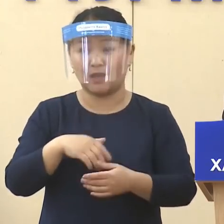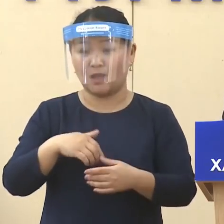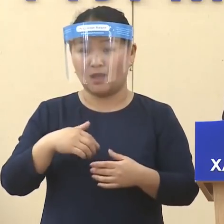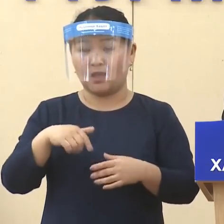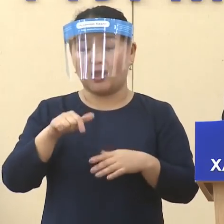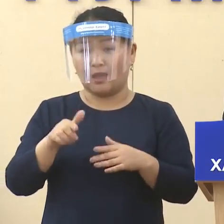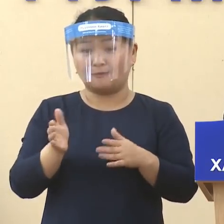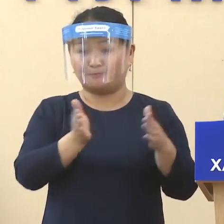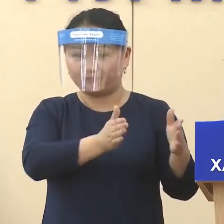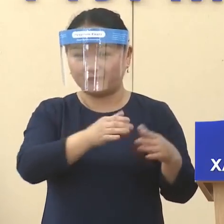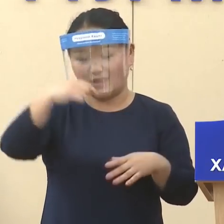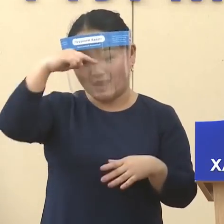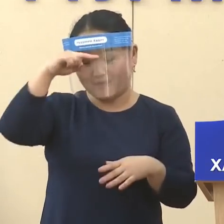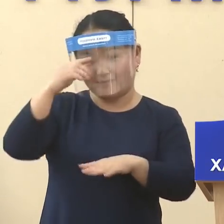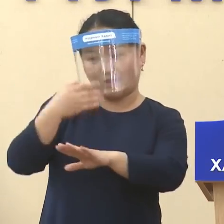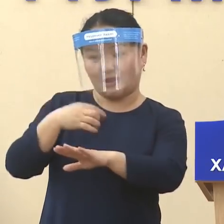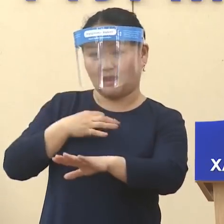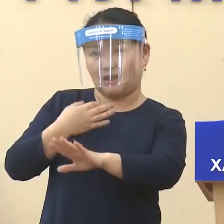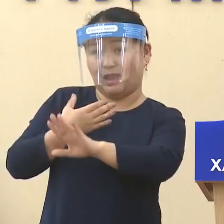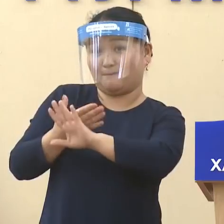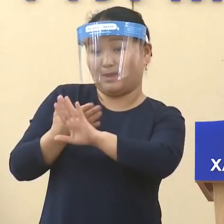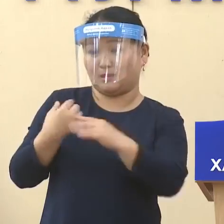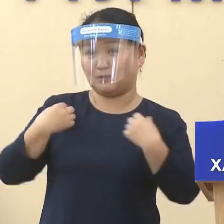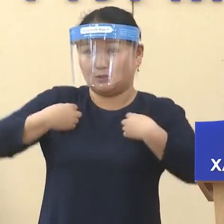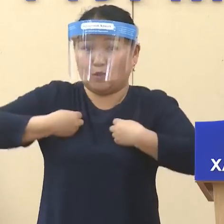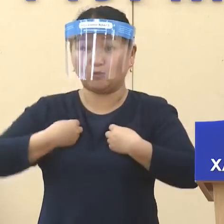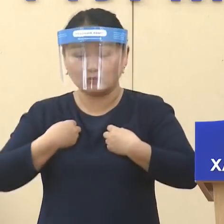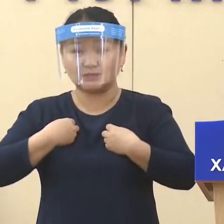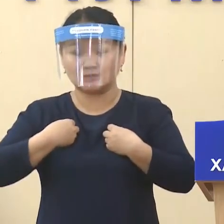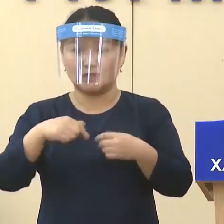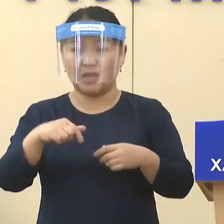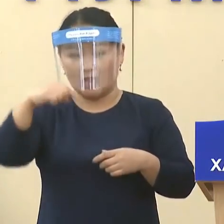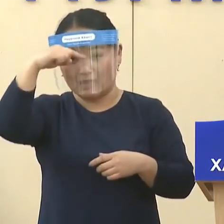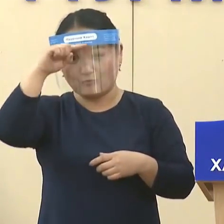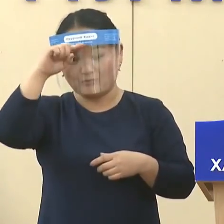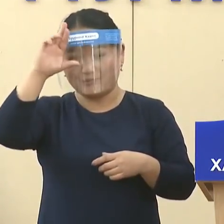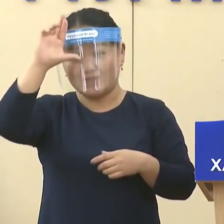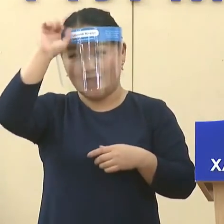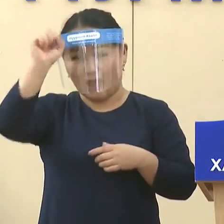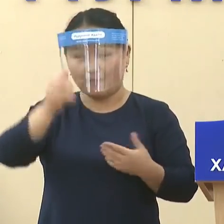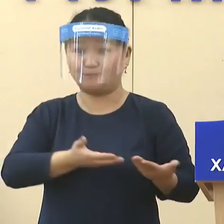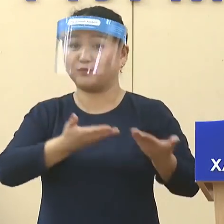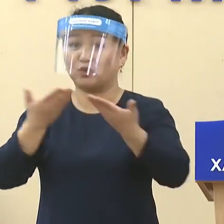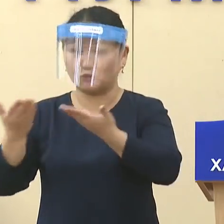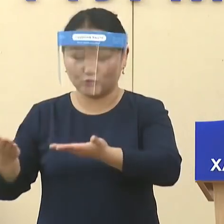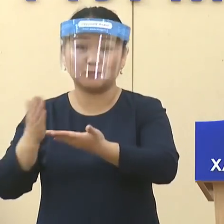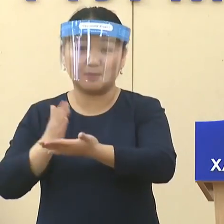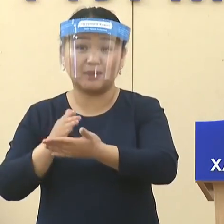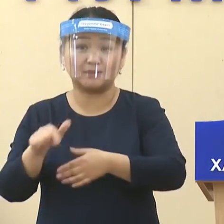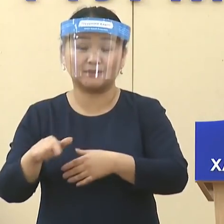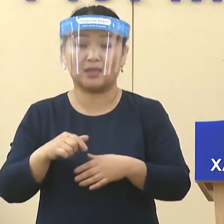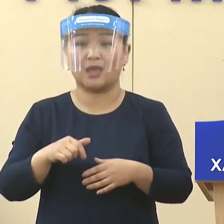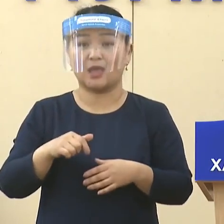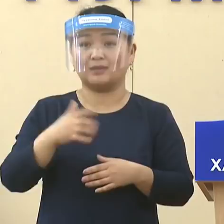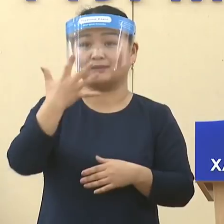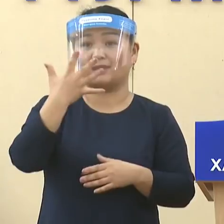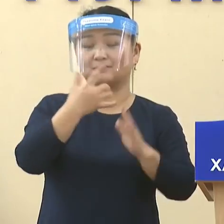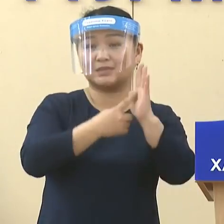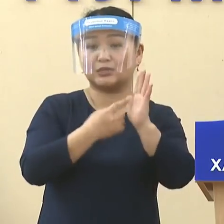ариутгалын бодис багаж хэрэгслийн нөөцийн судалгаа гаргаж эрүүл мэндийн яамнд өгсөн байгаа. За та бүхэн мэдж байгаа энэ 5